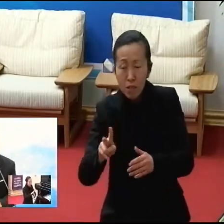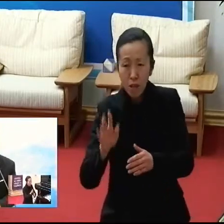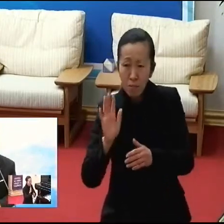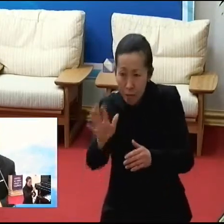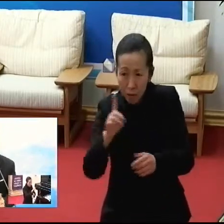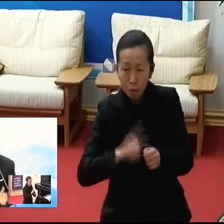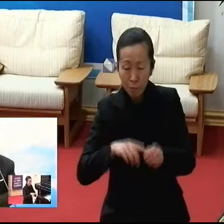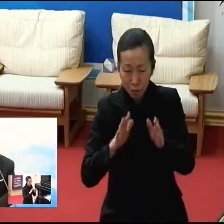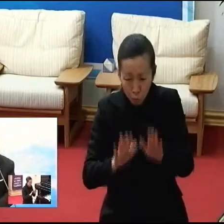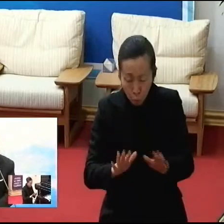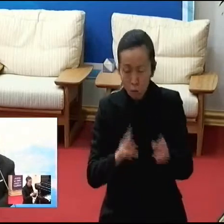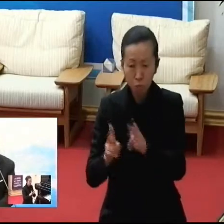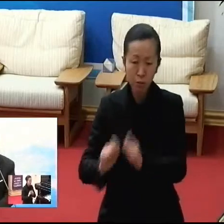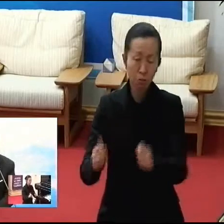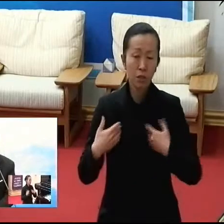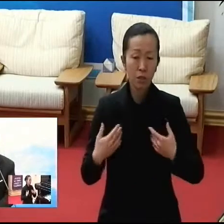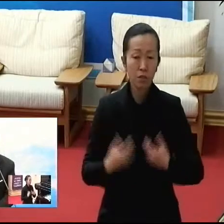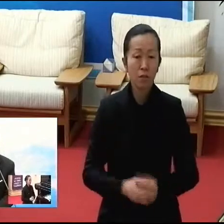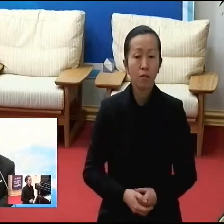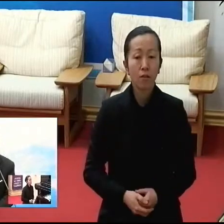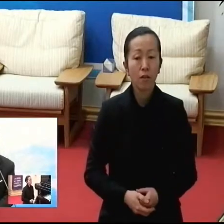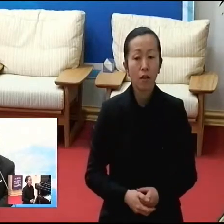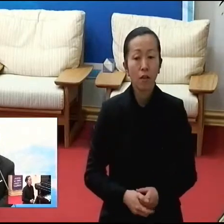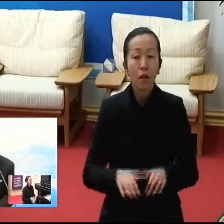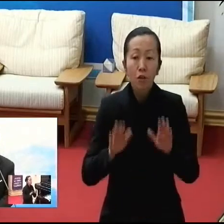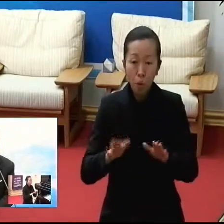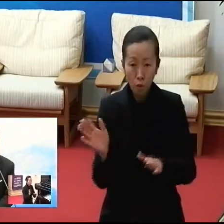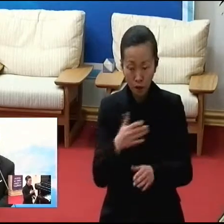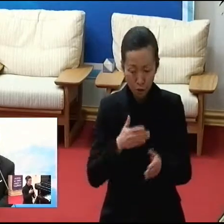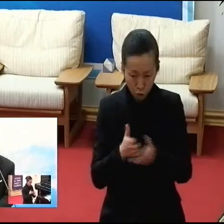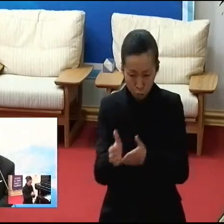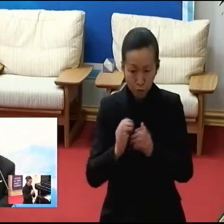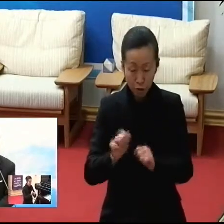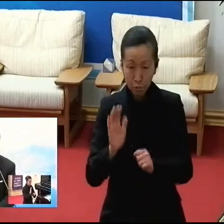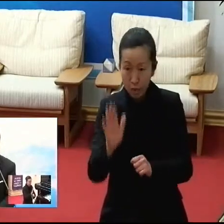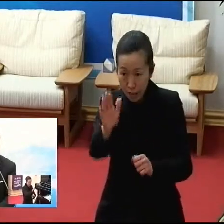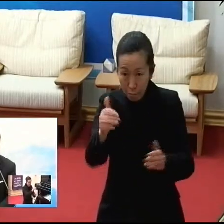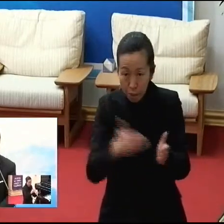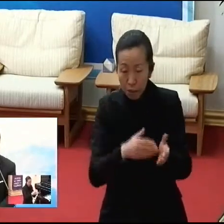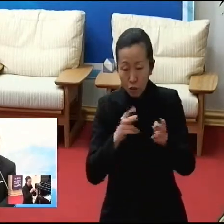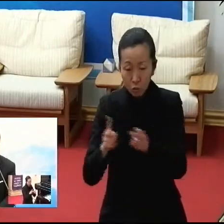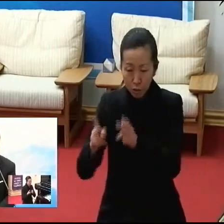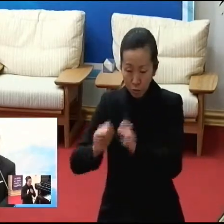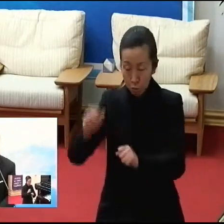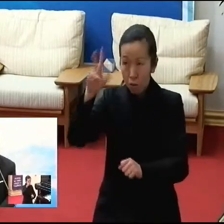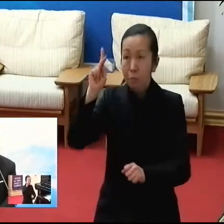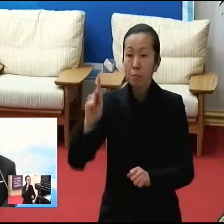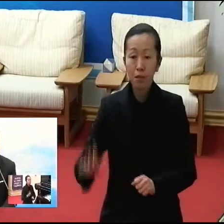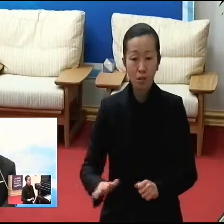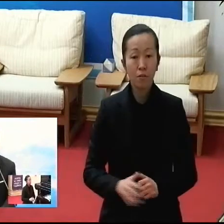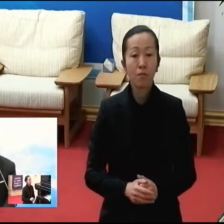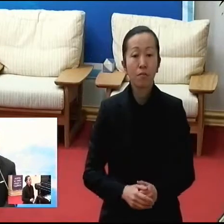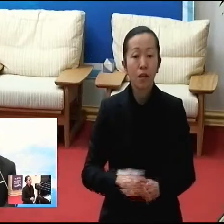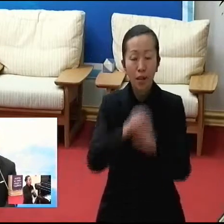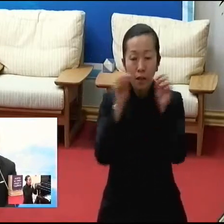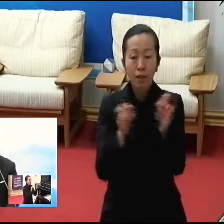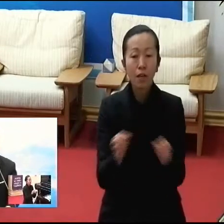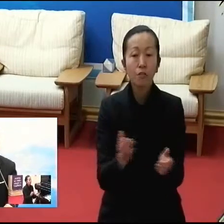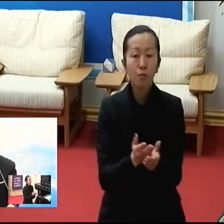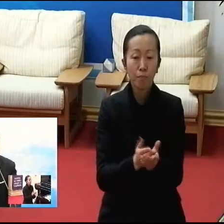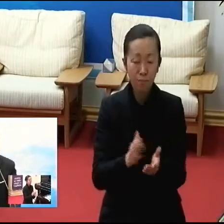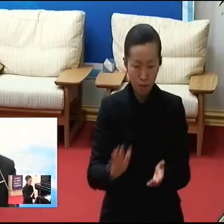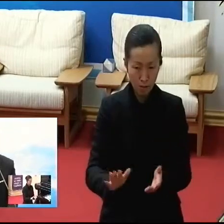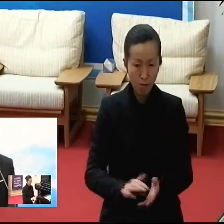오늘로 시작해서 미래까지 하나님은 준비해 놓으셨습니다. 今日からスタートして未来まで備えました。 결론입니다. 結論です